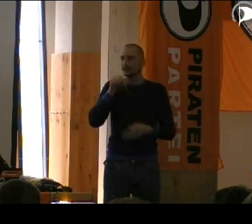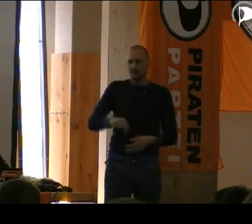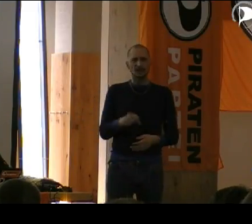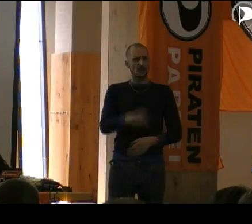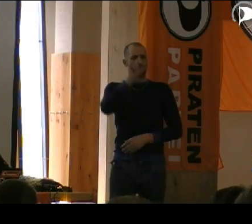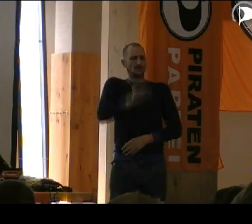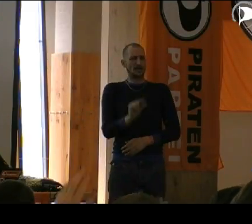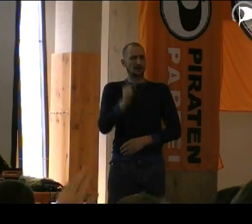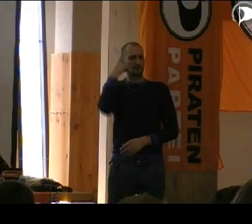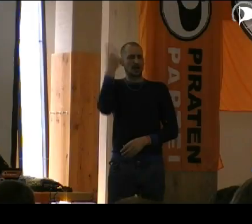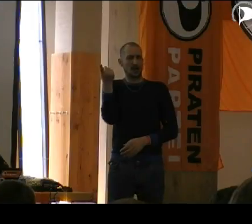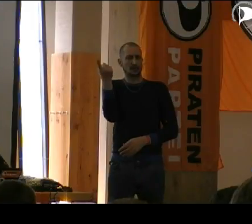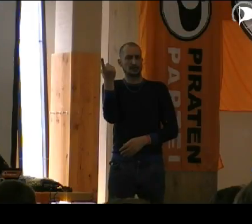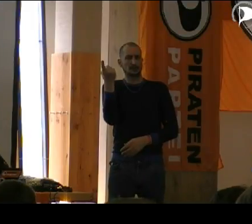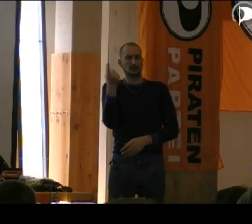behindert